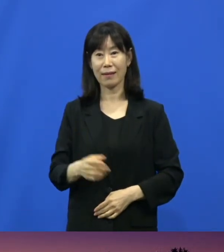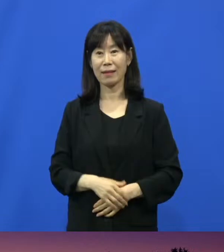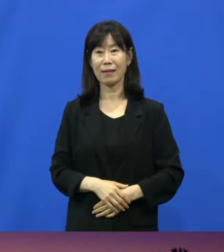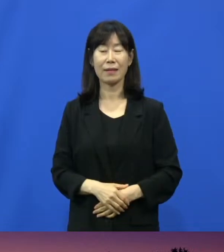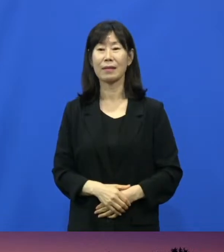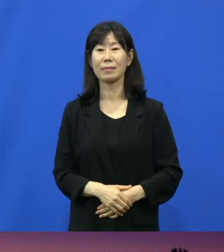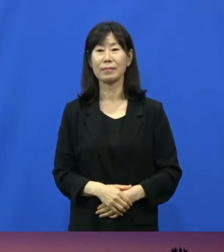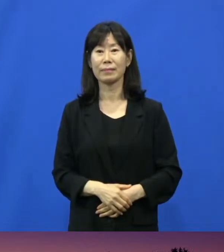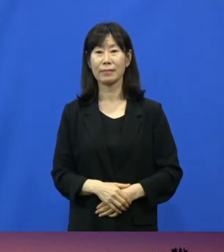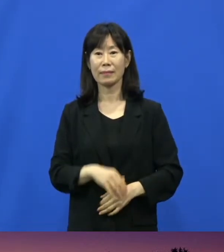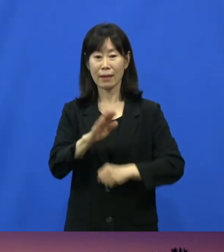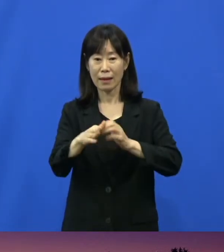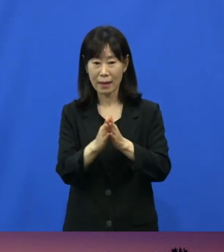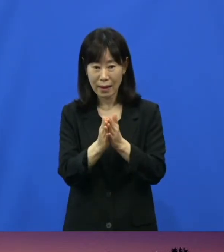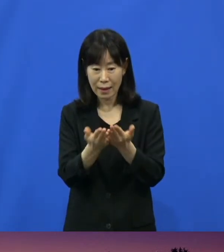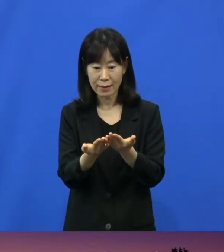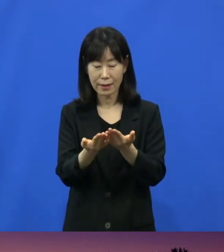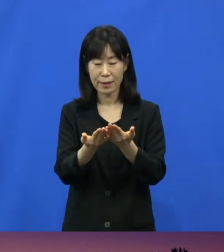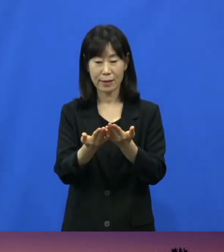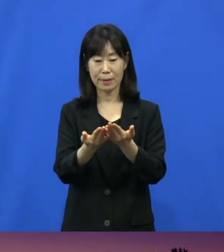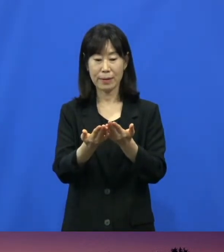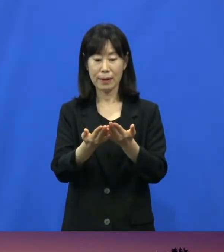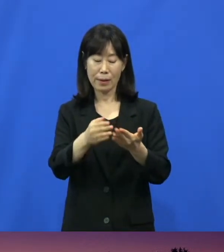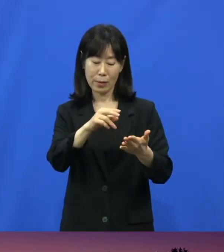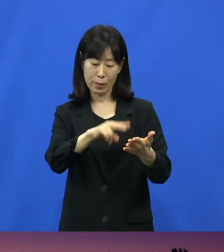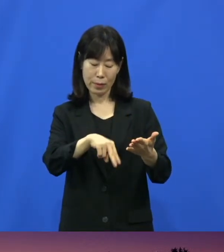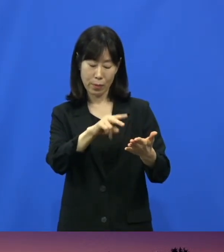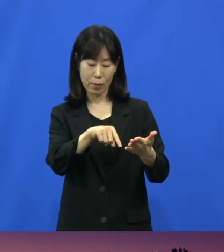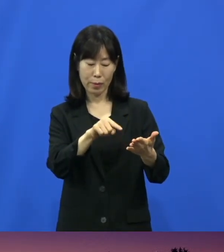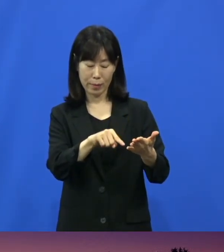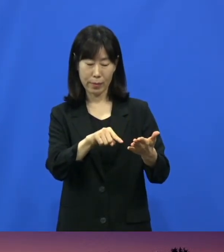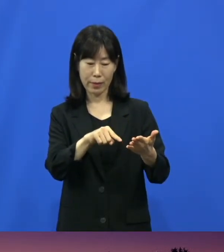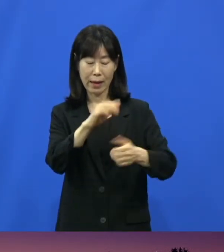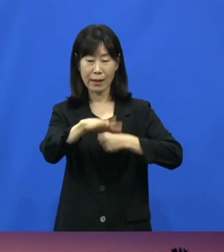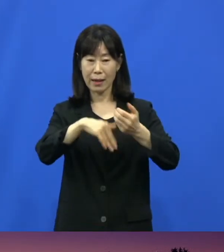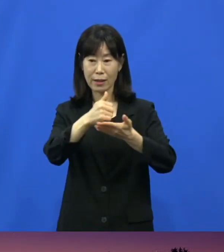여러분, 성경에서 하나님이 누구이시냐? 어머니로 비유될 때가 많아요.